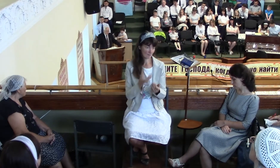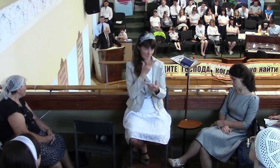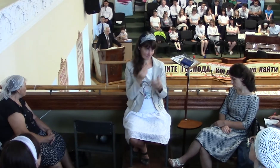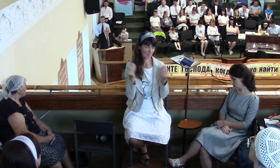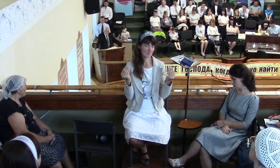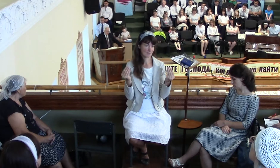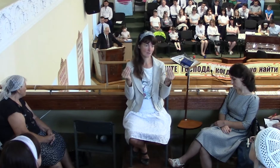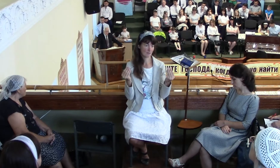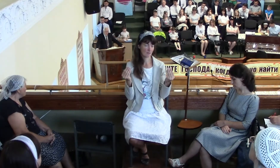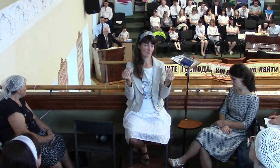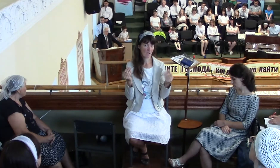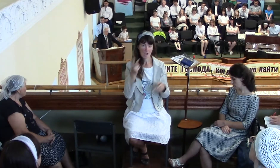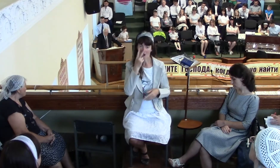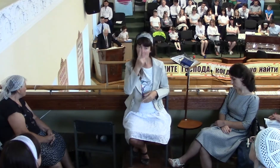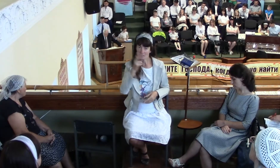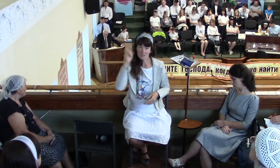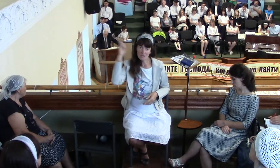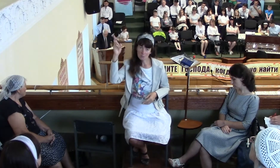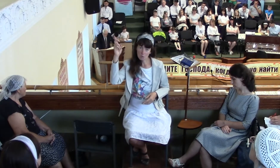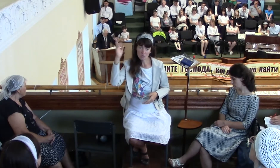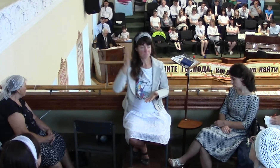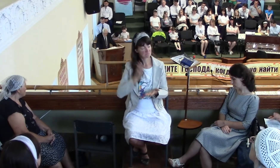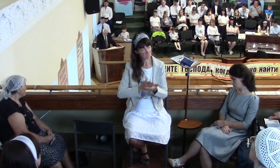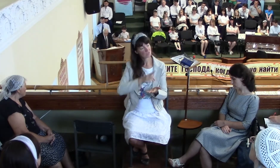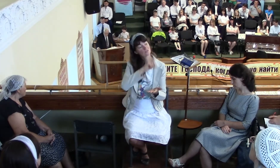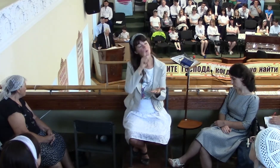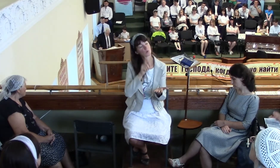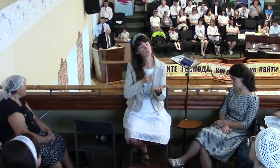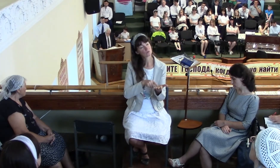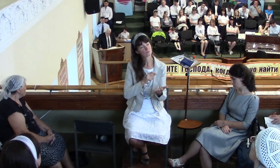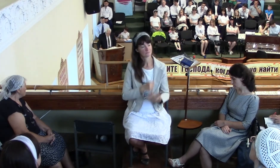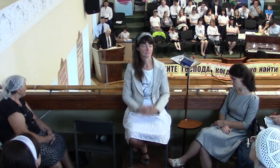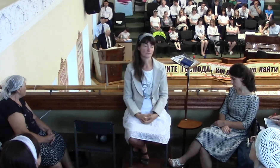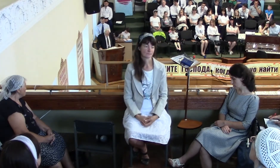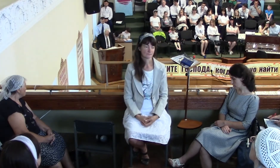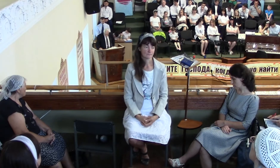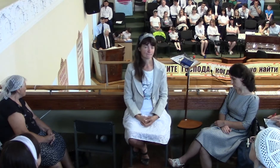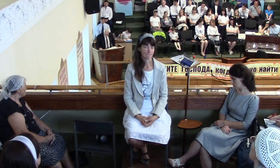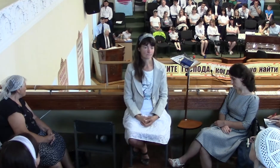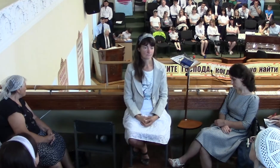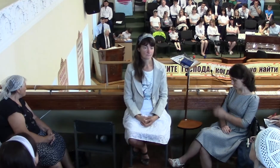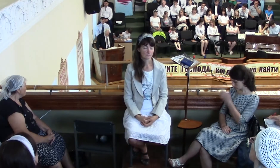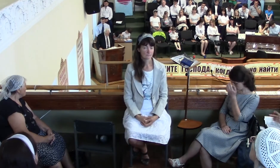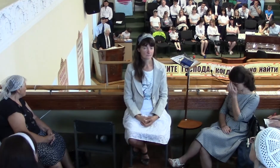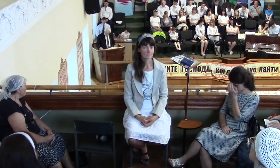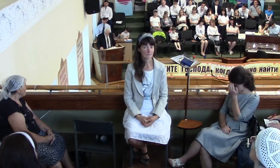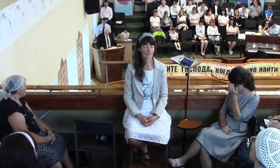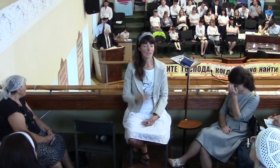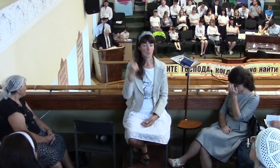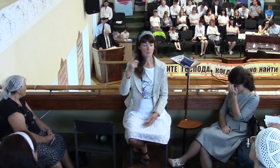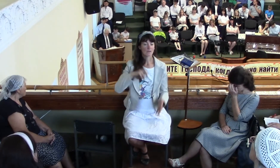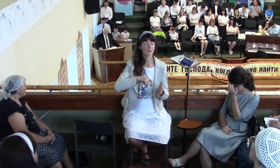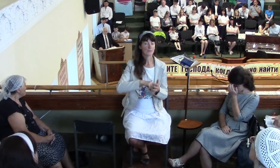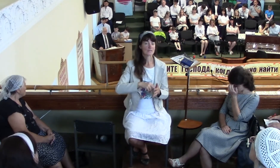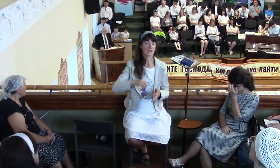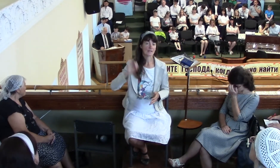Божьих вопрос. Поэтому апостол Иоанн писал первое послание Иоанна,